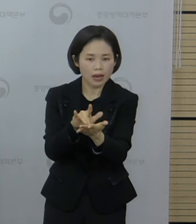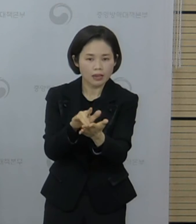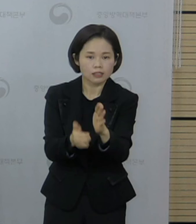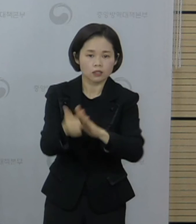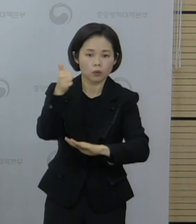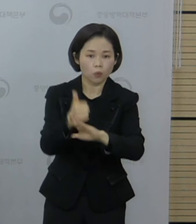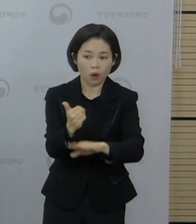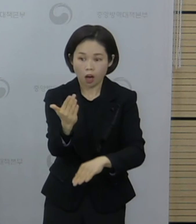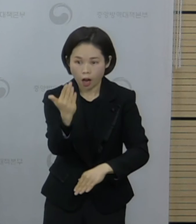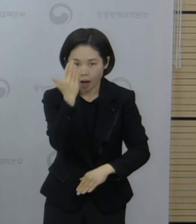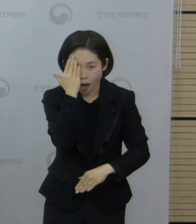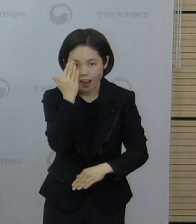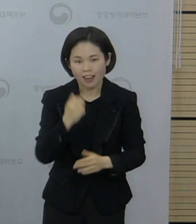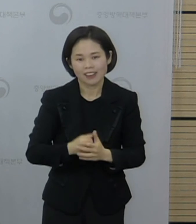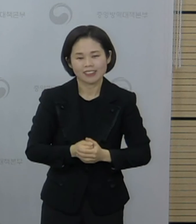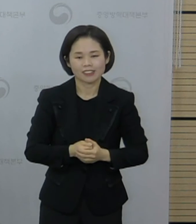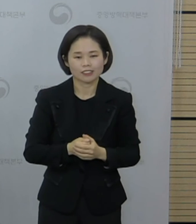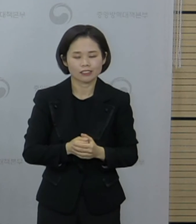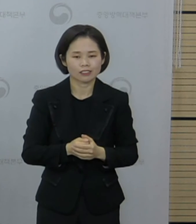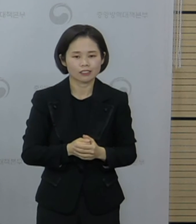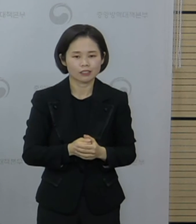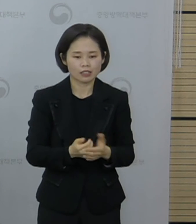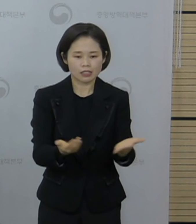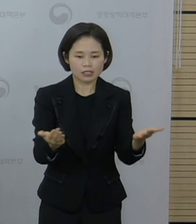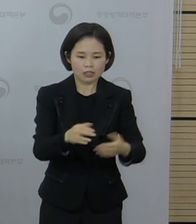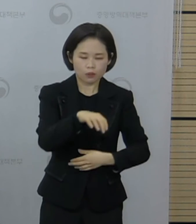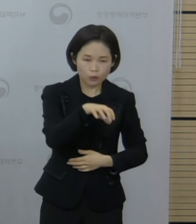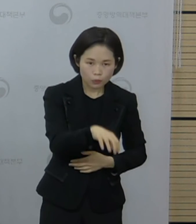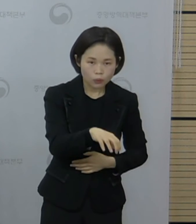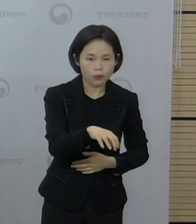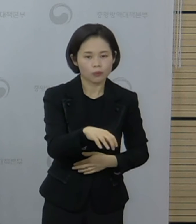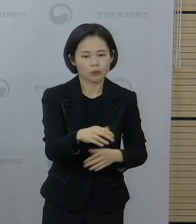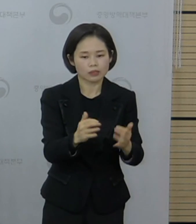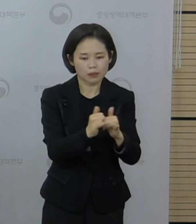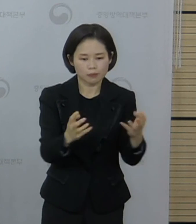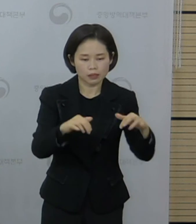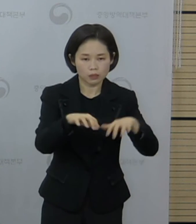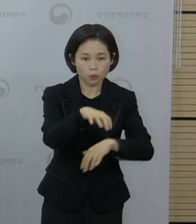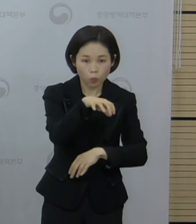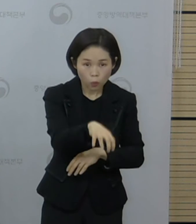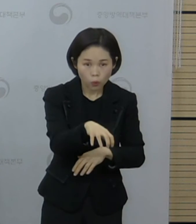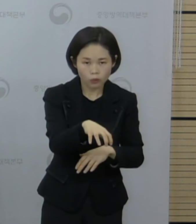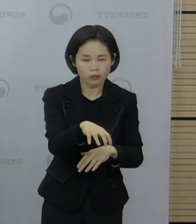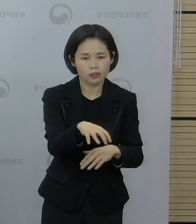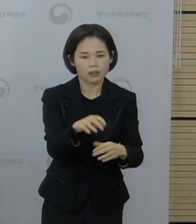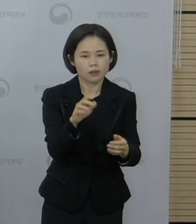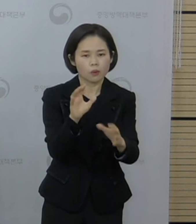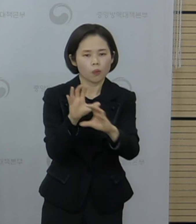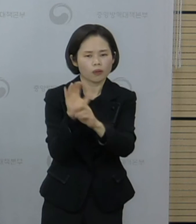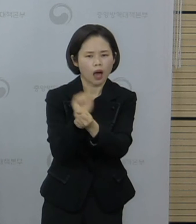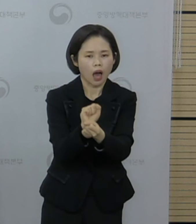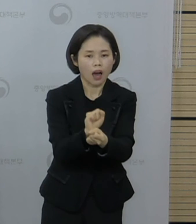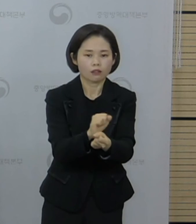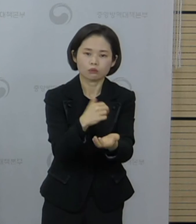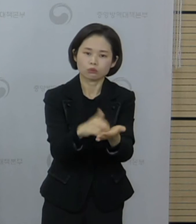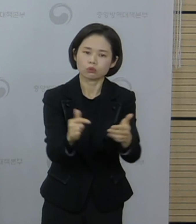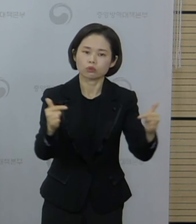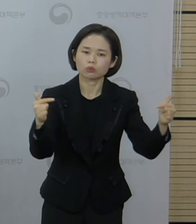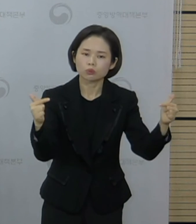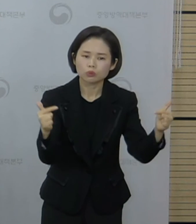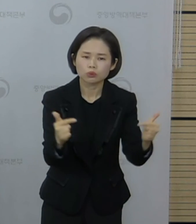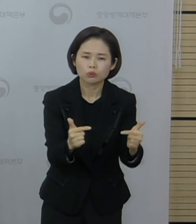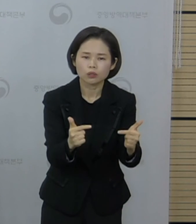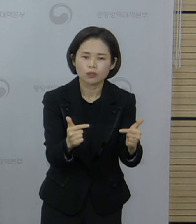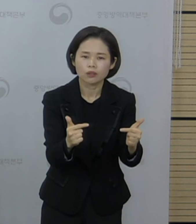역학적으로 보면 작업장 이나 다중이용시설 등 에서 신규 발생이 감소하고 있고 전체적으로